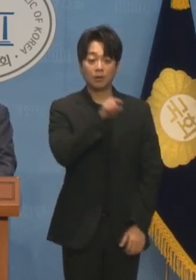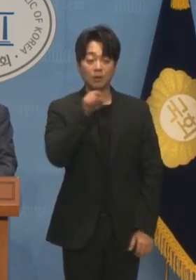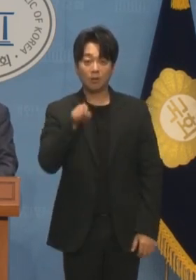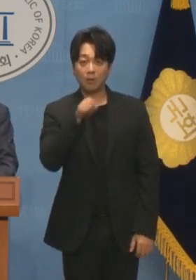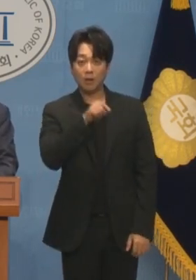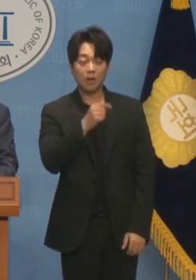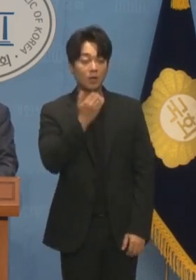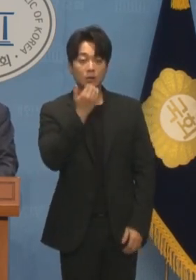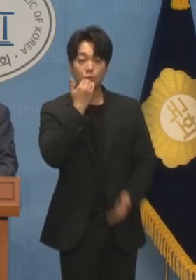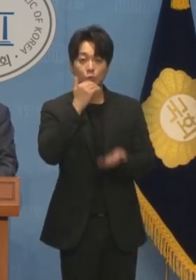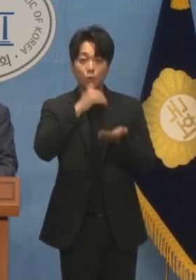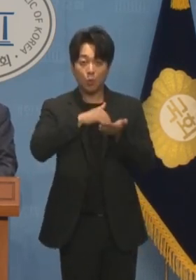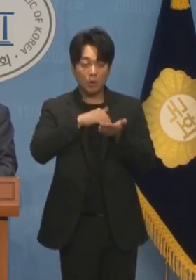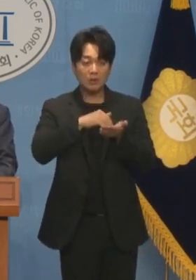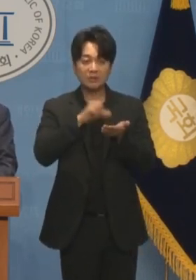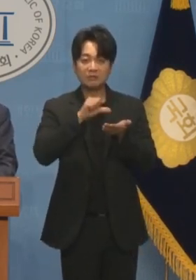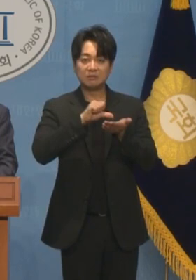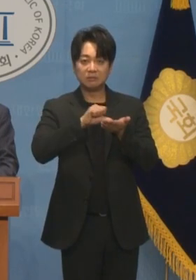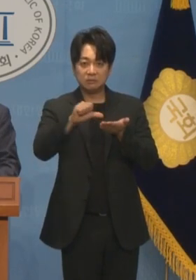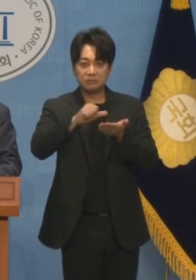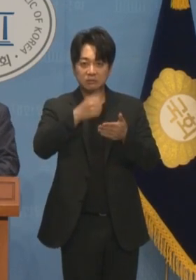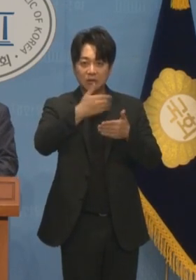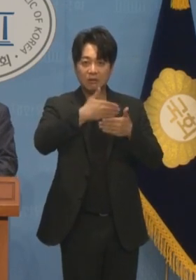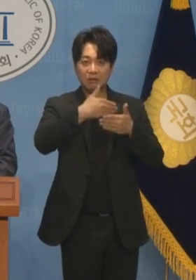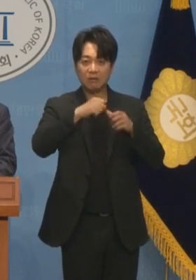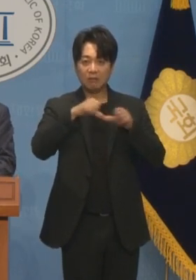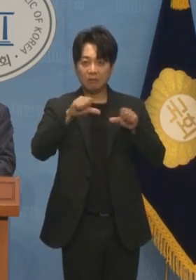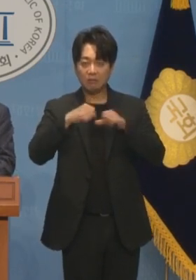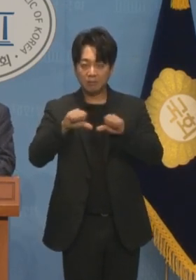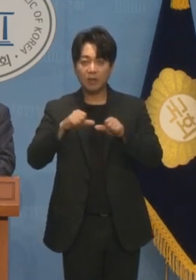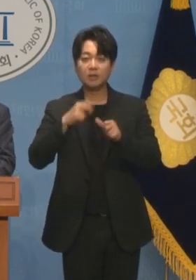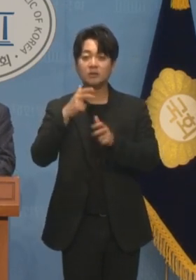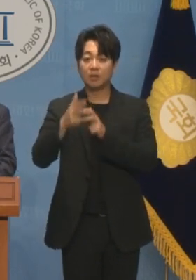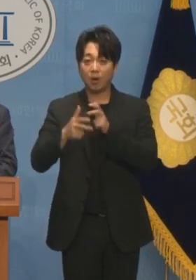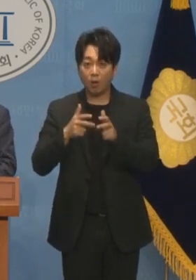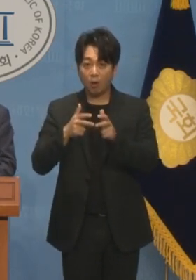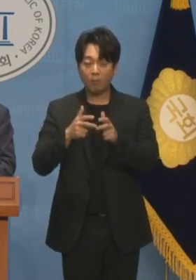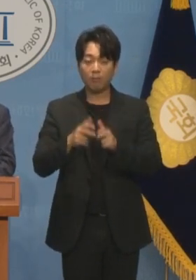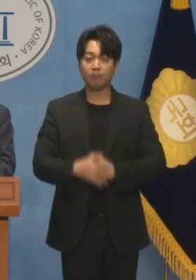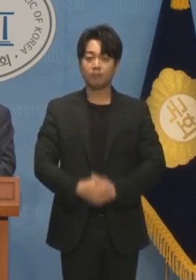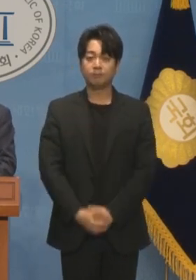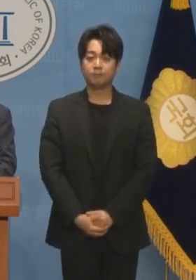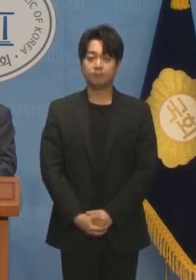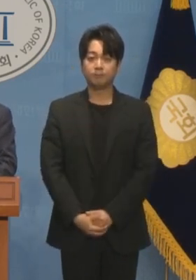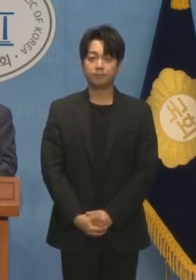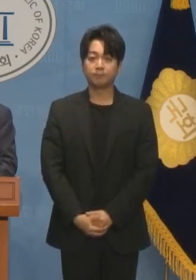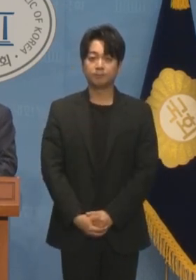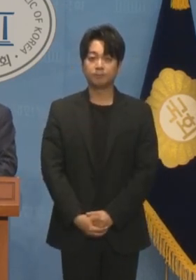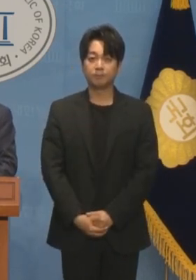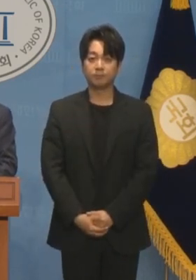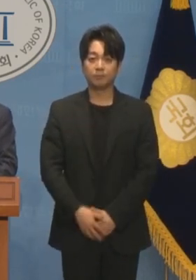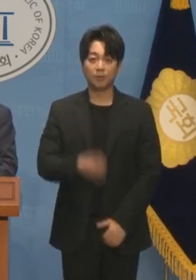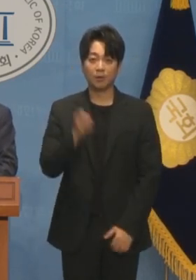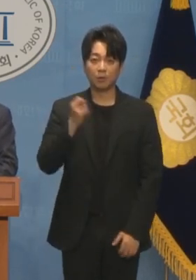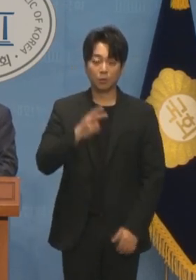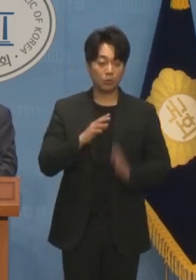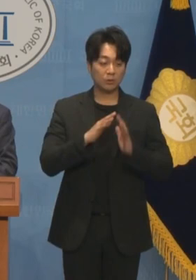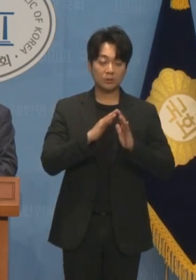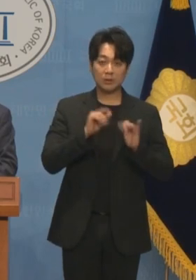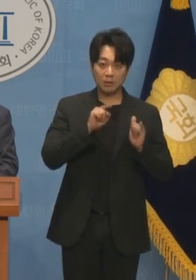상다 부분을 절단하는 작업, 다른 한쪽에서는 절단기를 동원해서